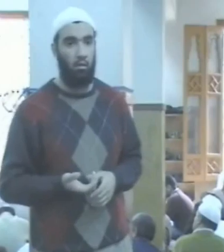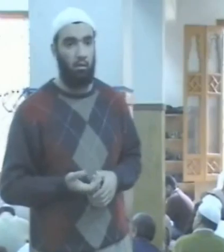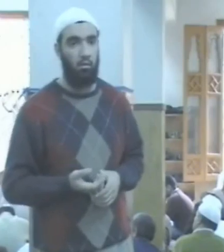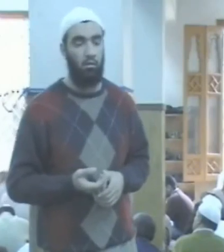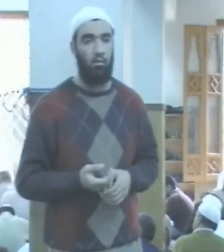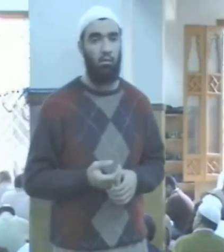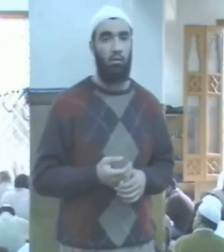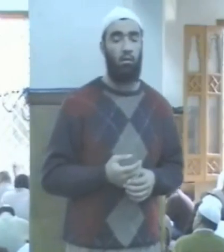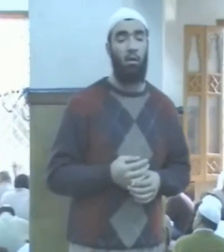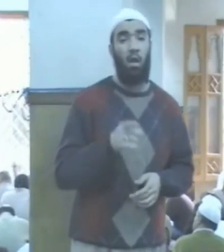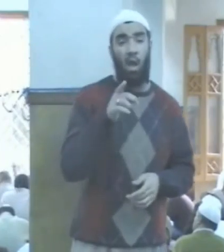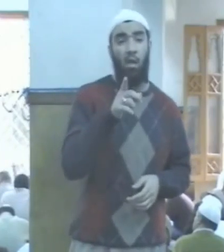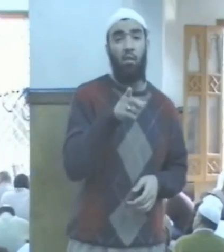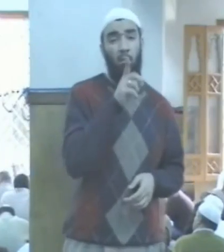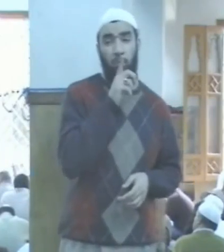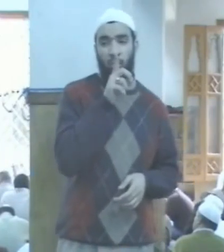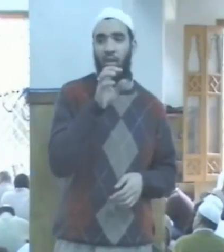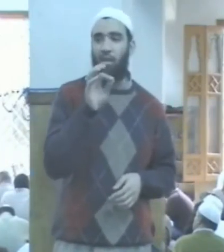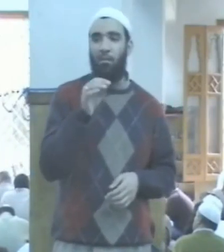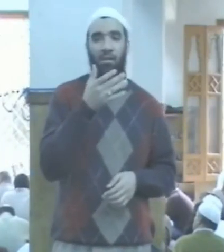قد يكون له آثار